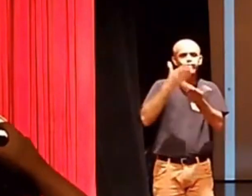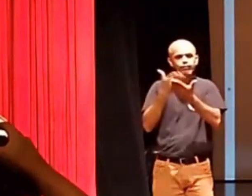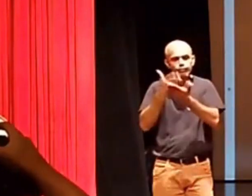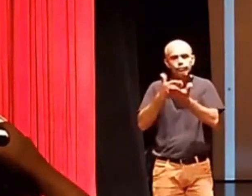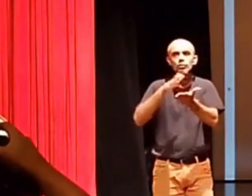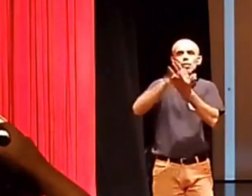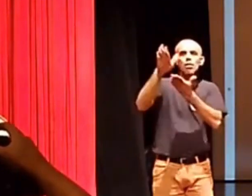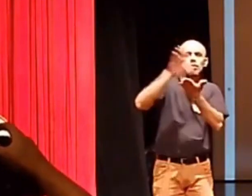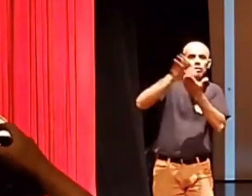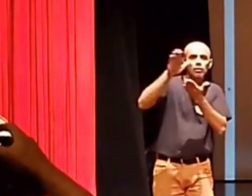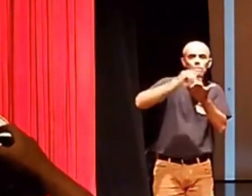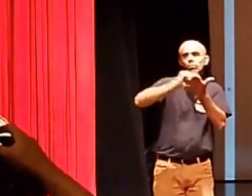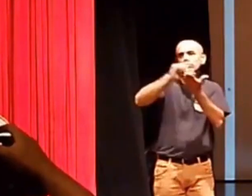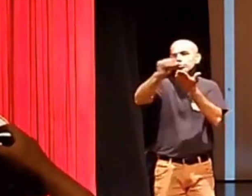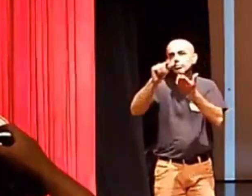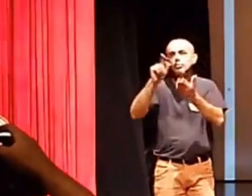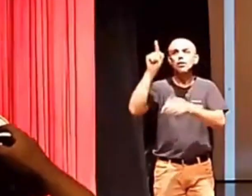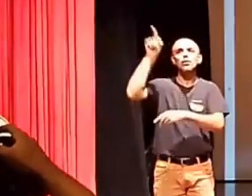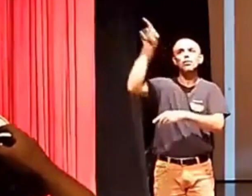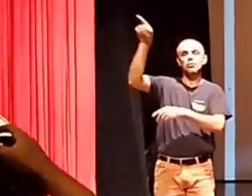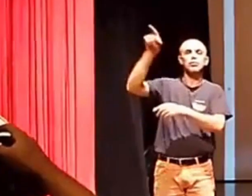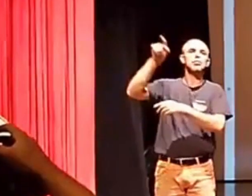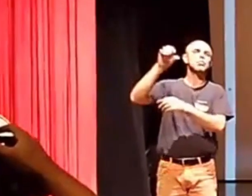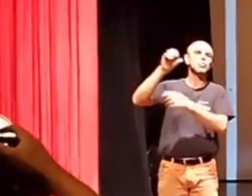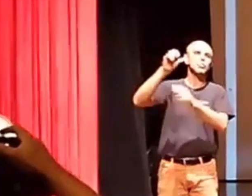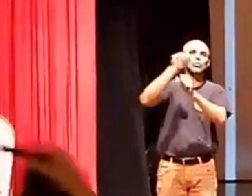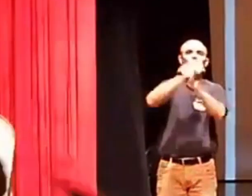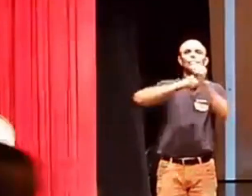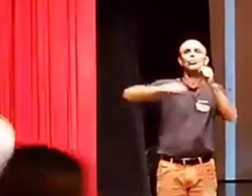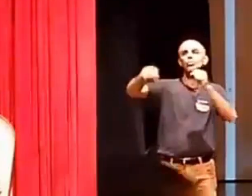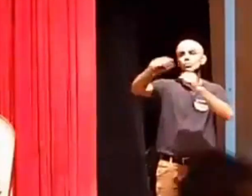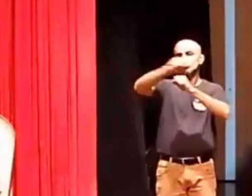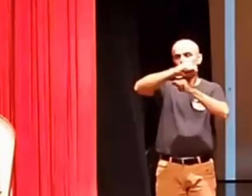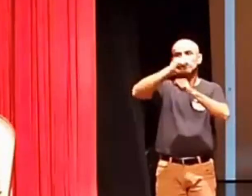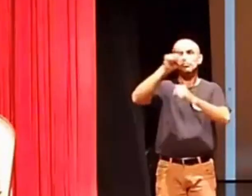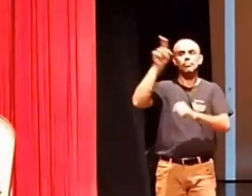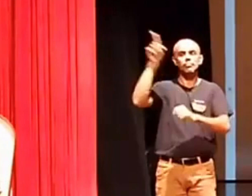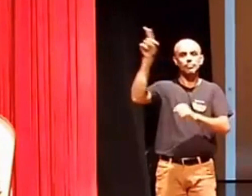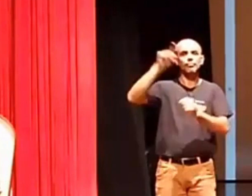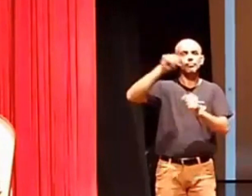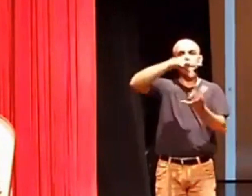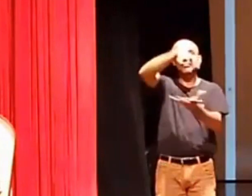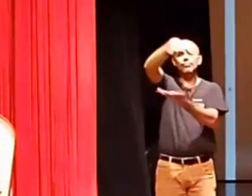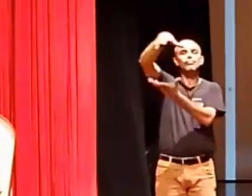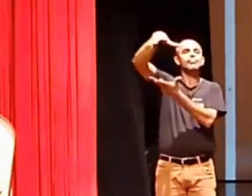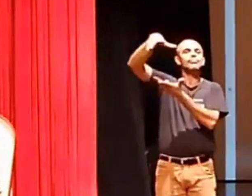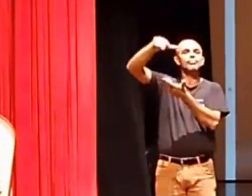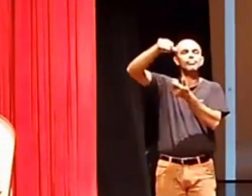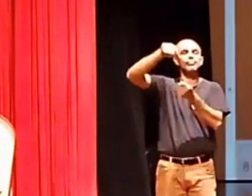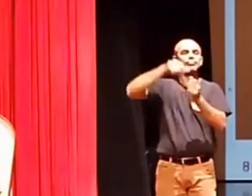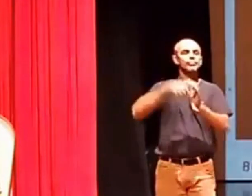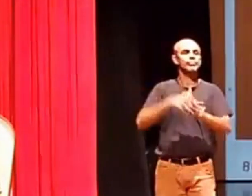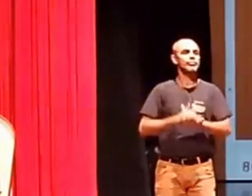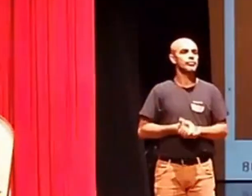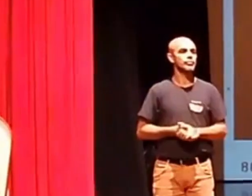estudos científicos está dentro dessa sociedade, tá? A nível mundial.